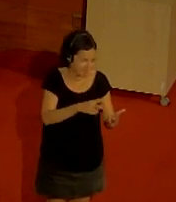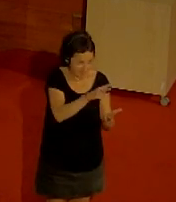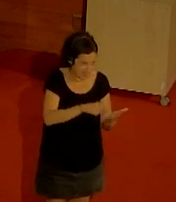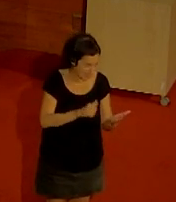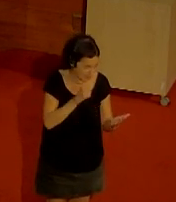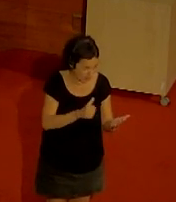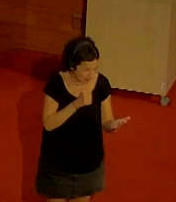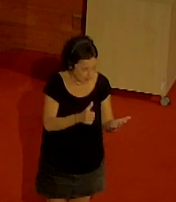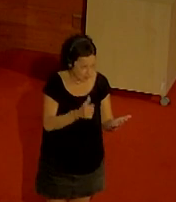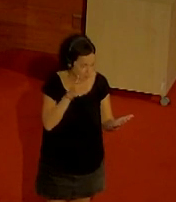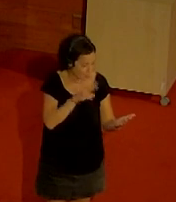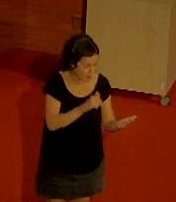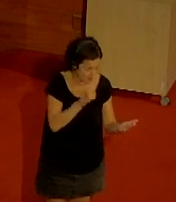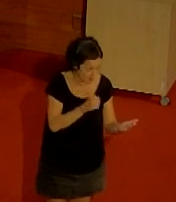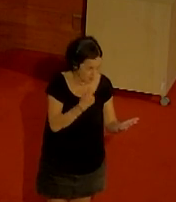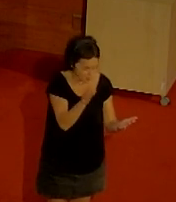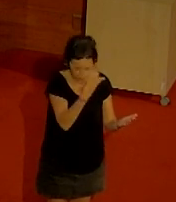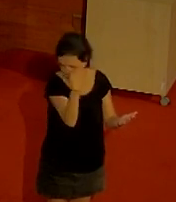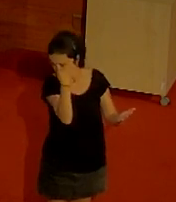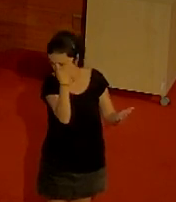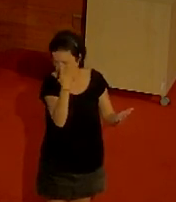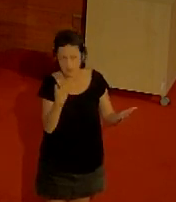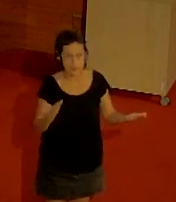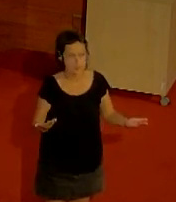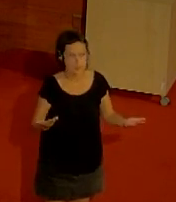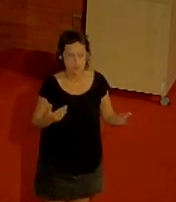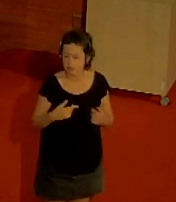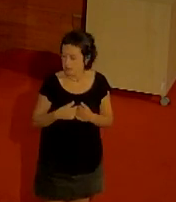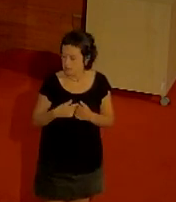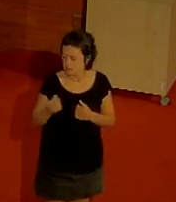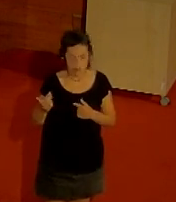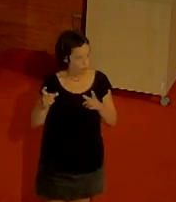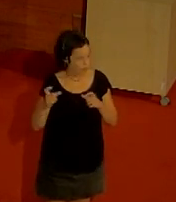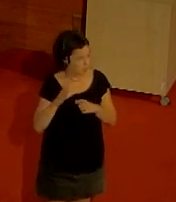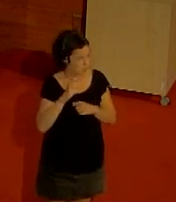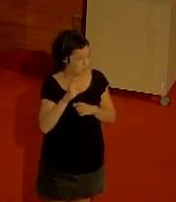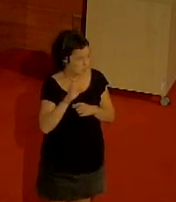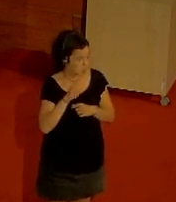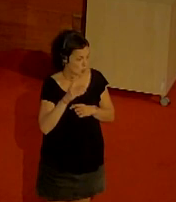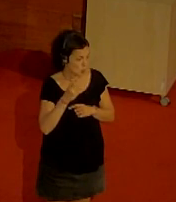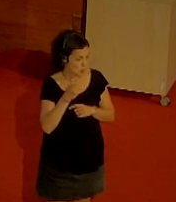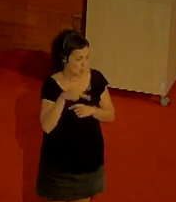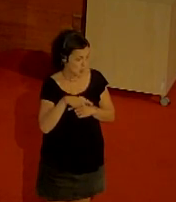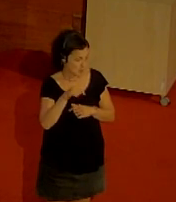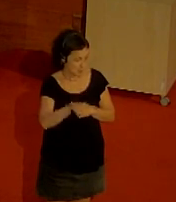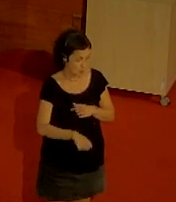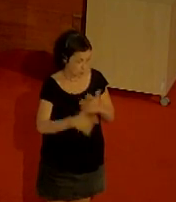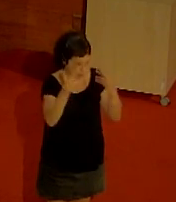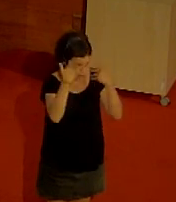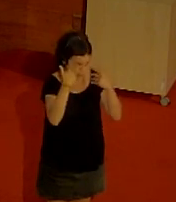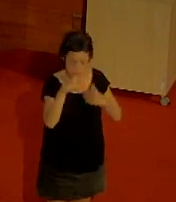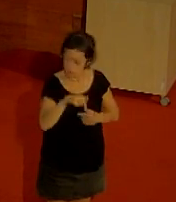Entonces muchas veces te preguntas cómo contar estas fotos en Sudán del Sur, cómo contar lo que ocurre en Sudán del Sur, ¿no?